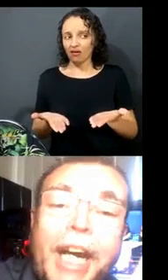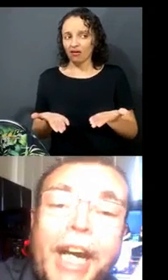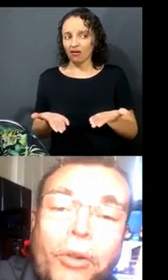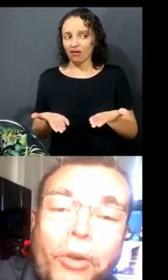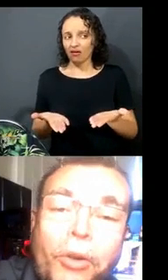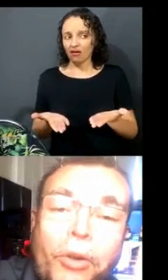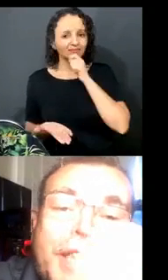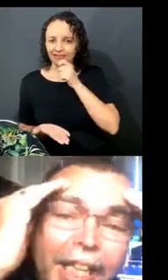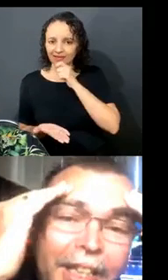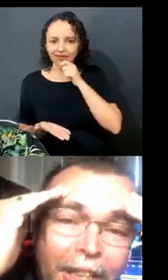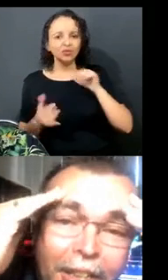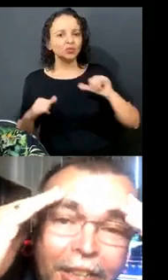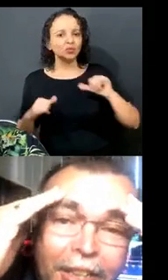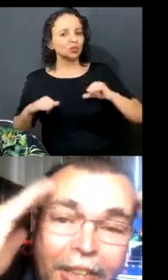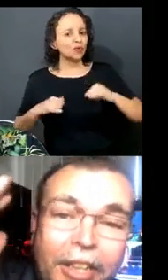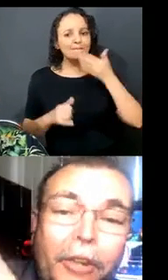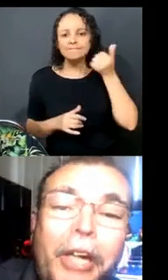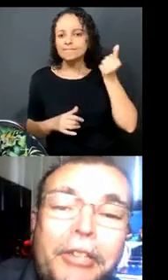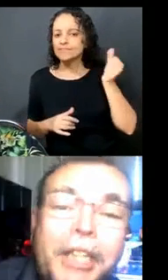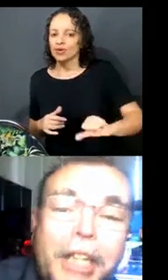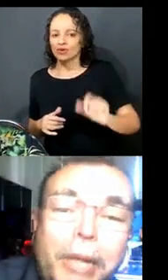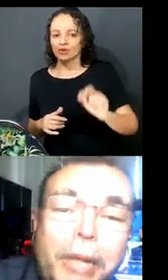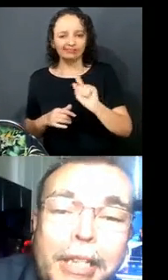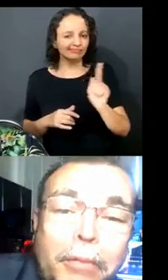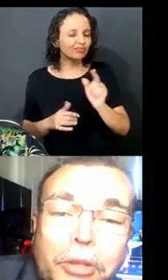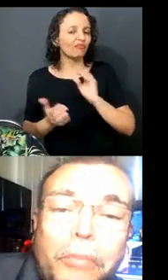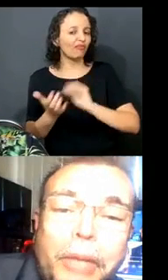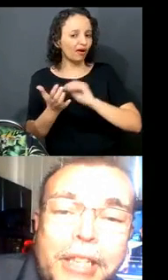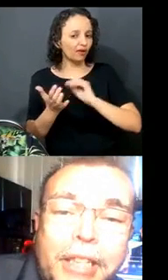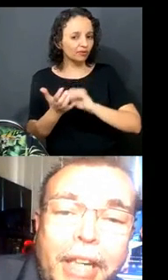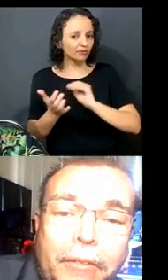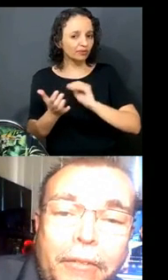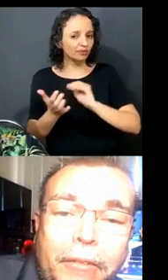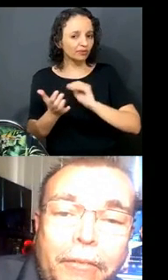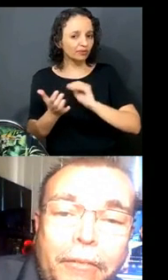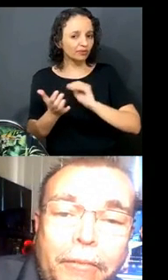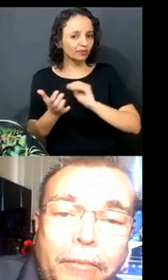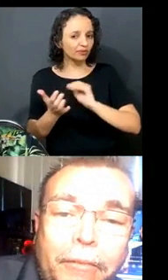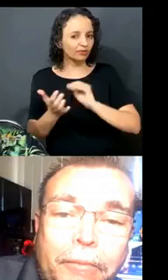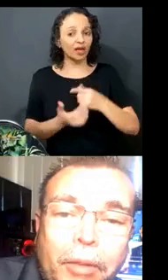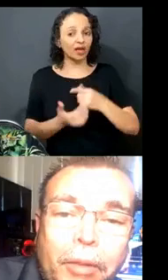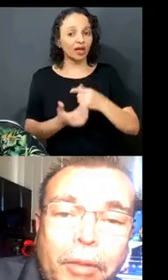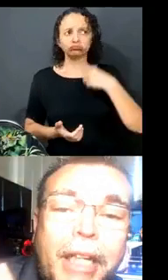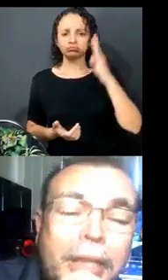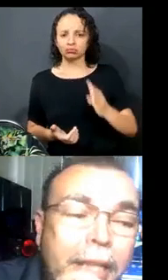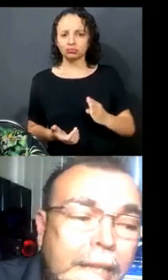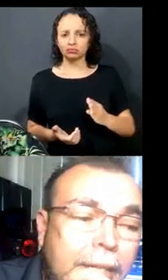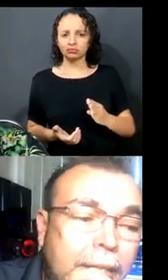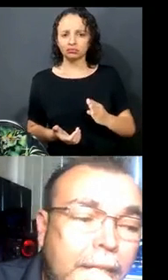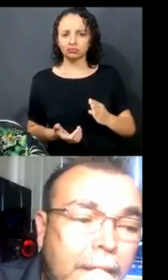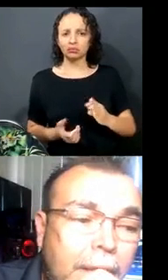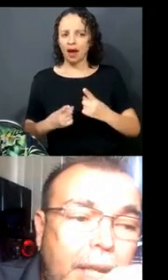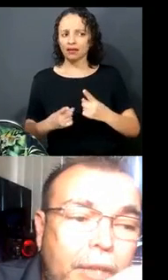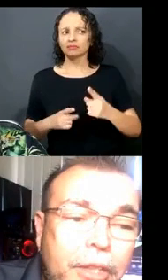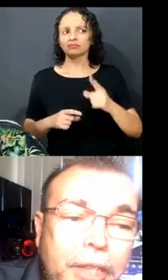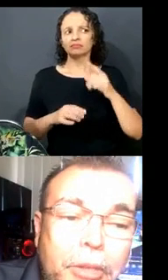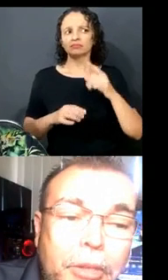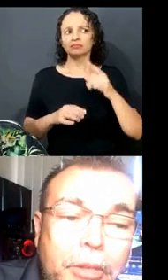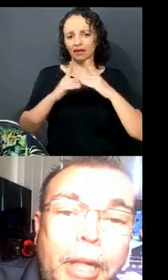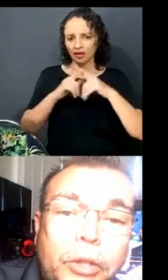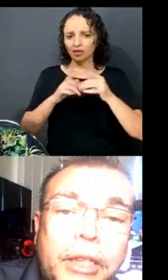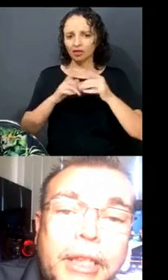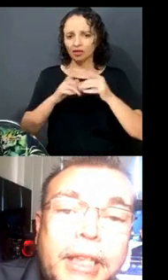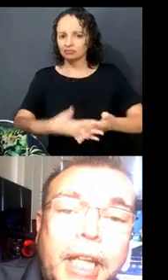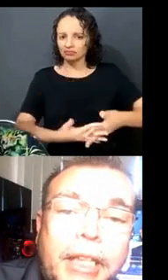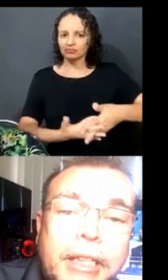aquela questão do templo não é a única coisa que a igreja... E eu falo de igreja brasileira porque eu sou brasileiro, mas a igreja americana também está